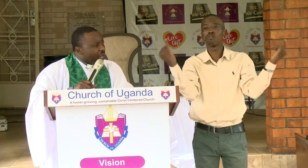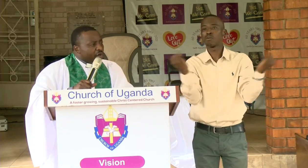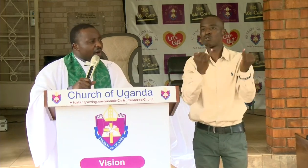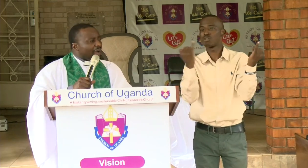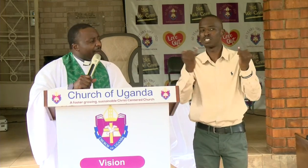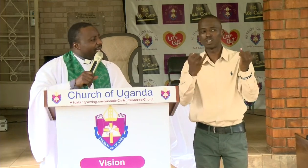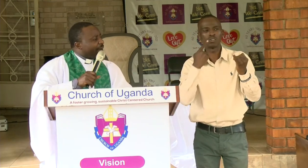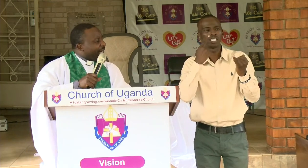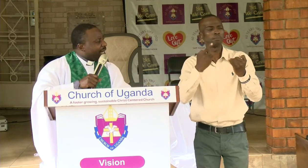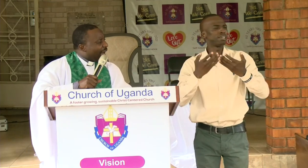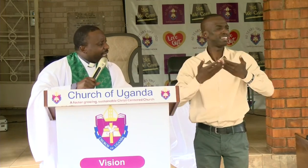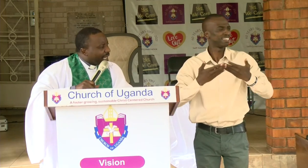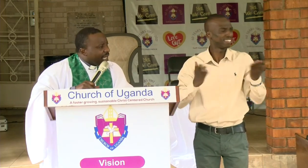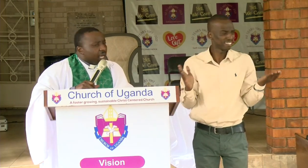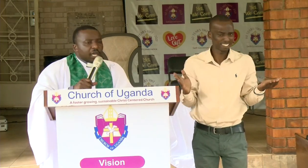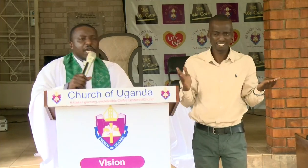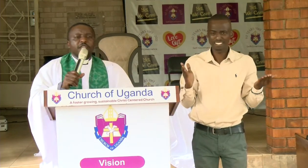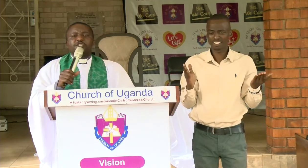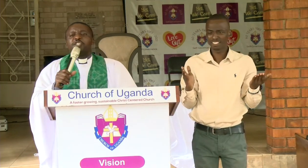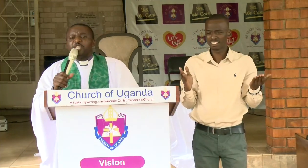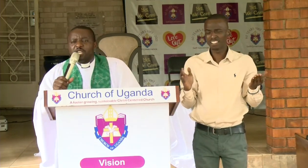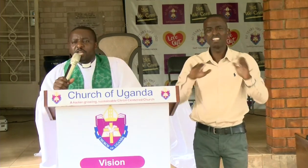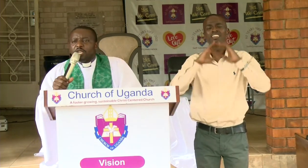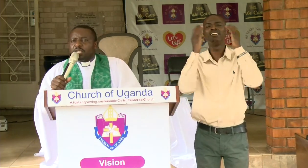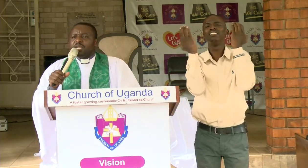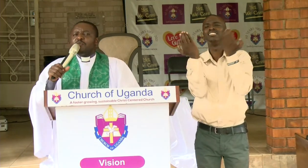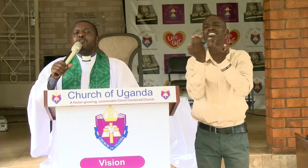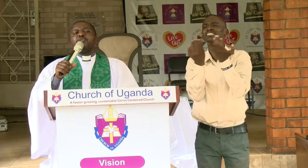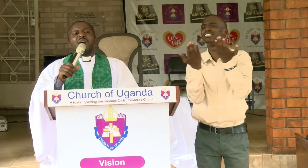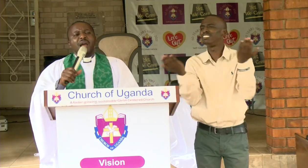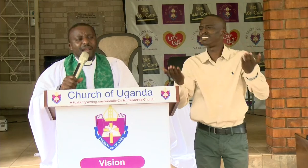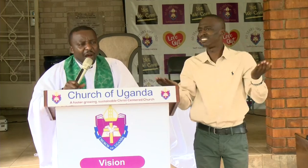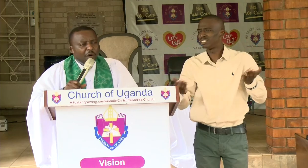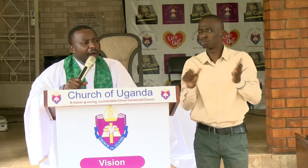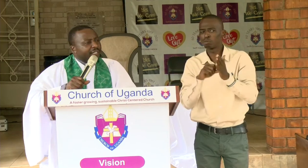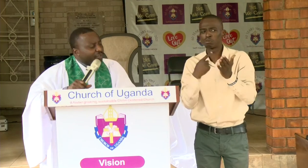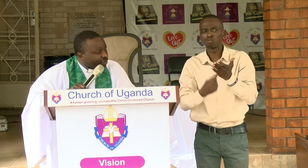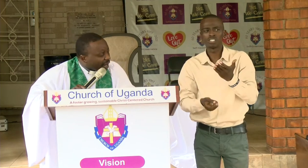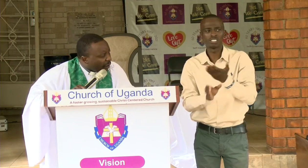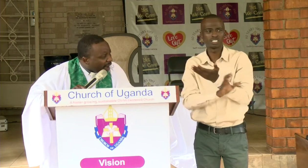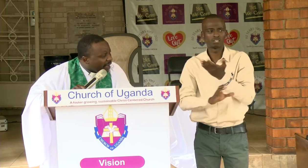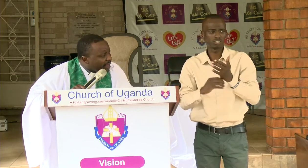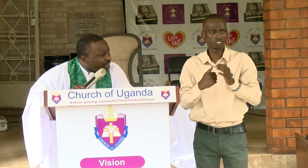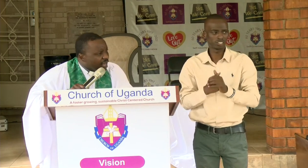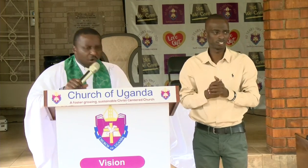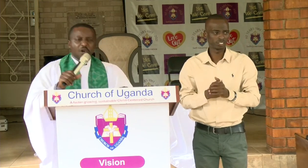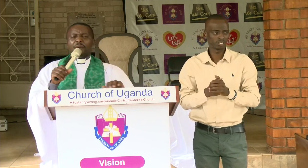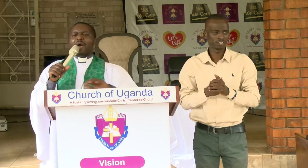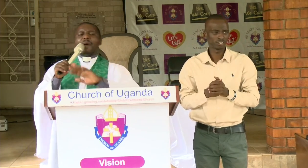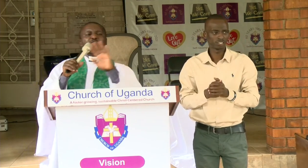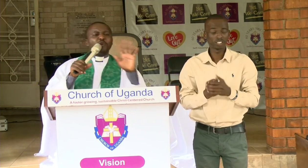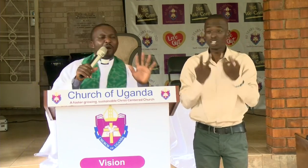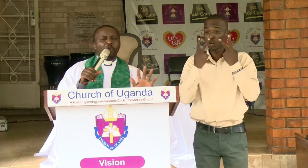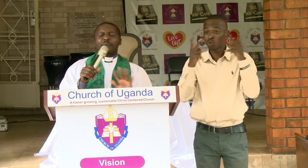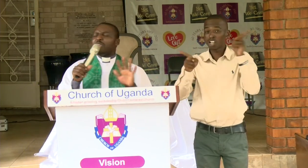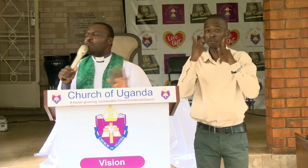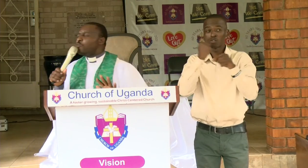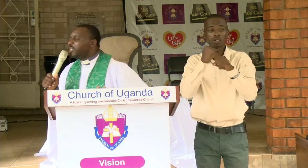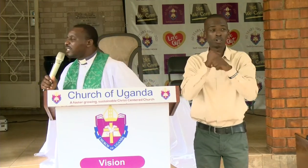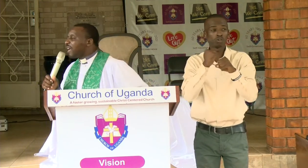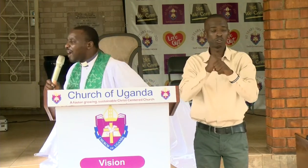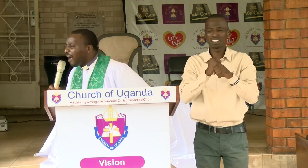konfufu. No gamba na yewe nange. Ensi ndimu Uganda oba ndi Rudawa. Ngolaba abantu